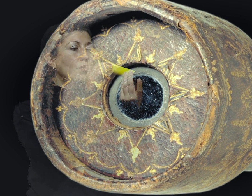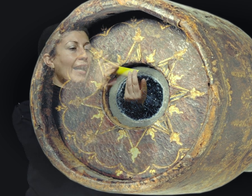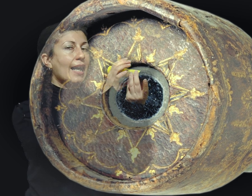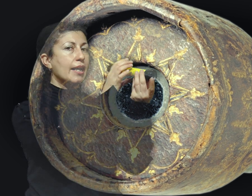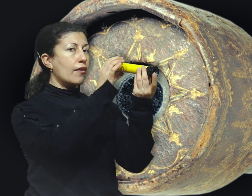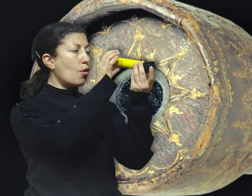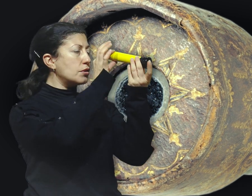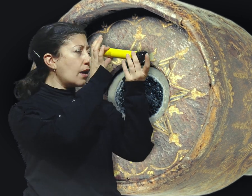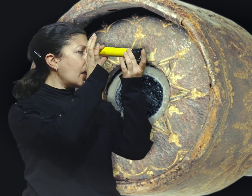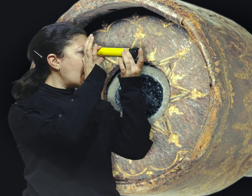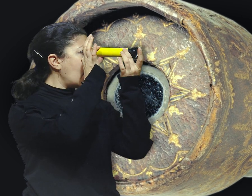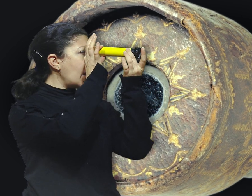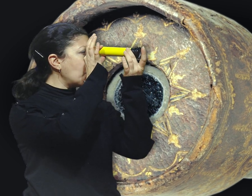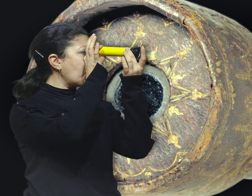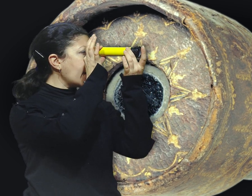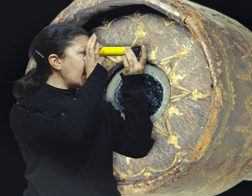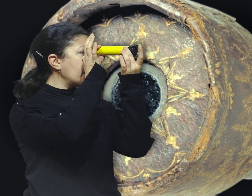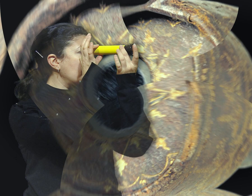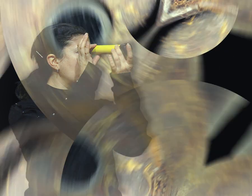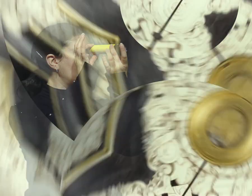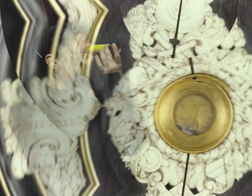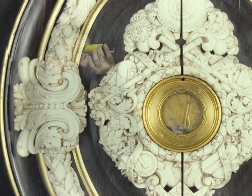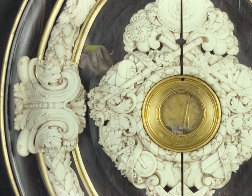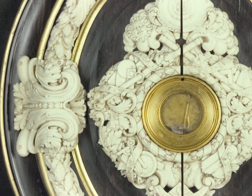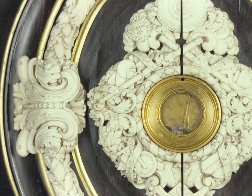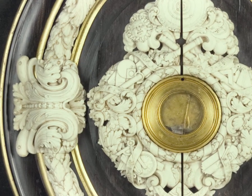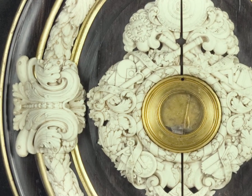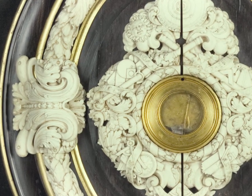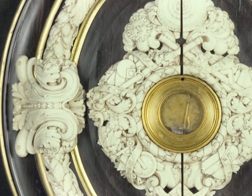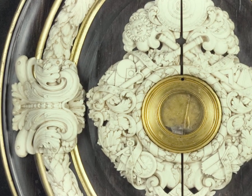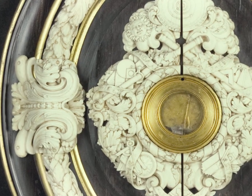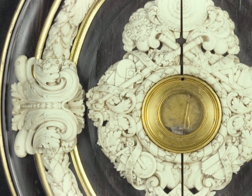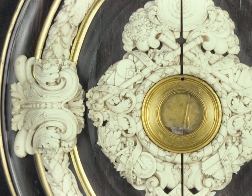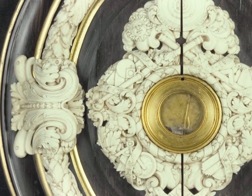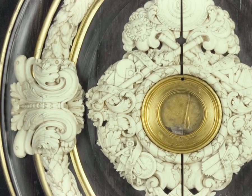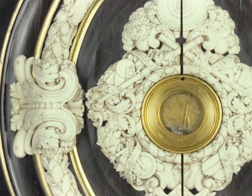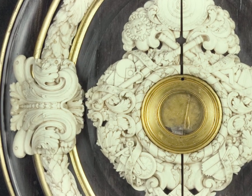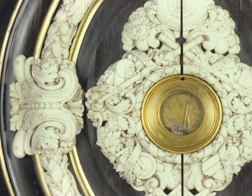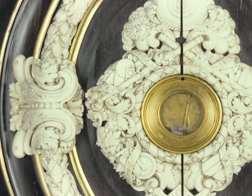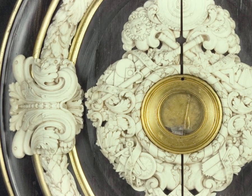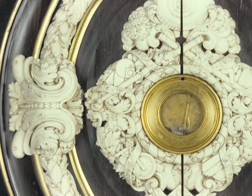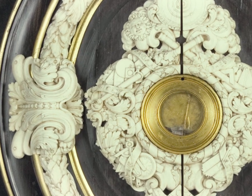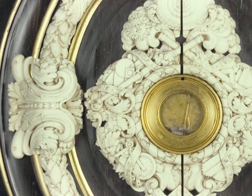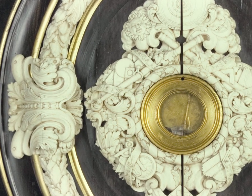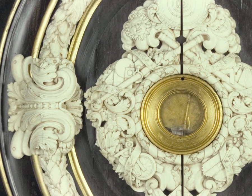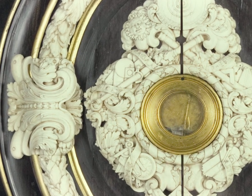una canna vuota e un occhiale. Un tubo con due lenti combinate per